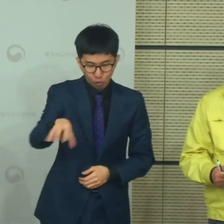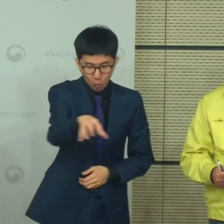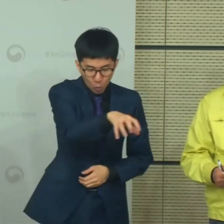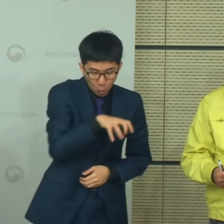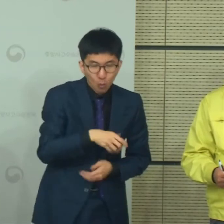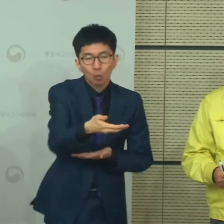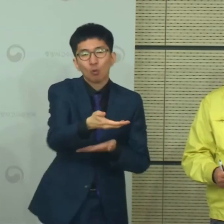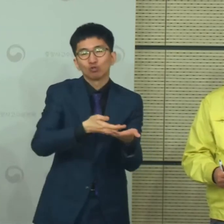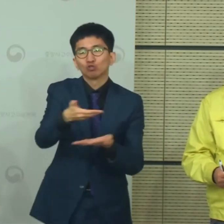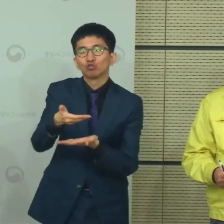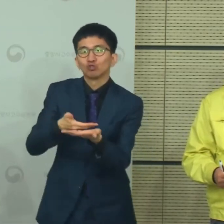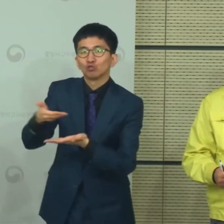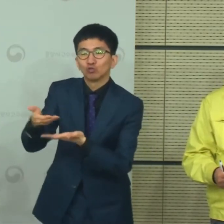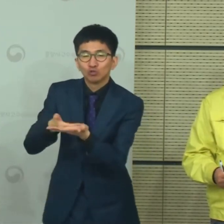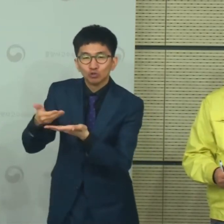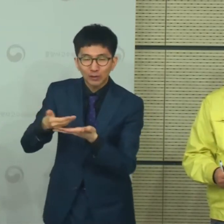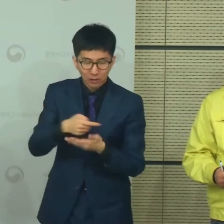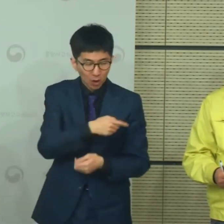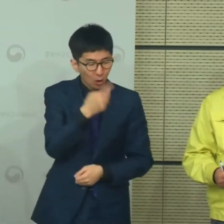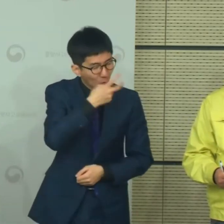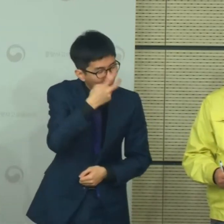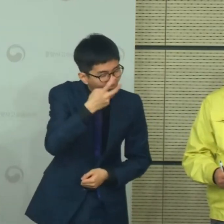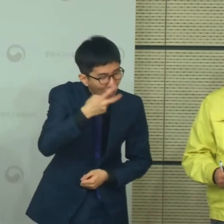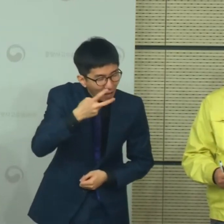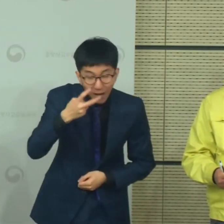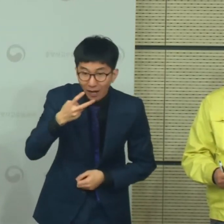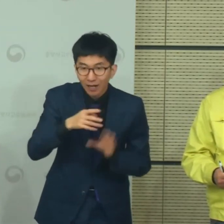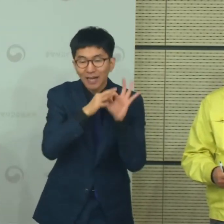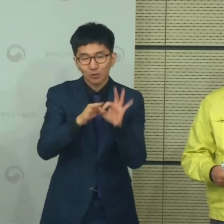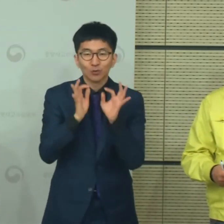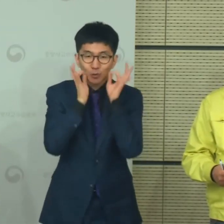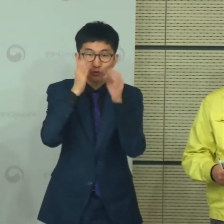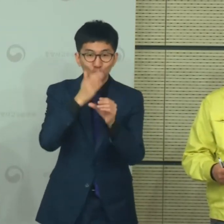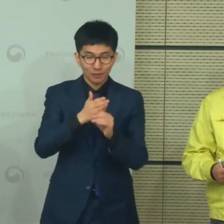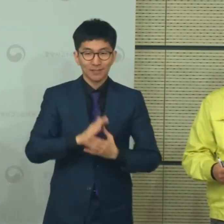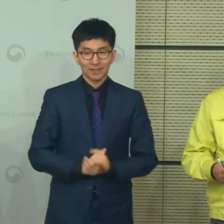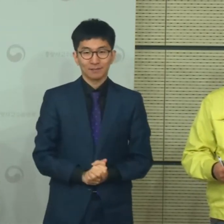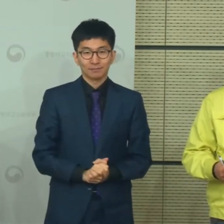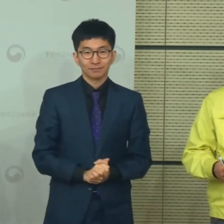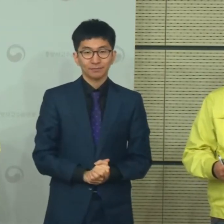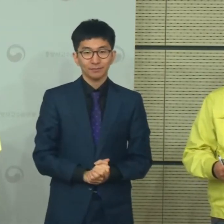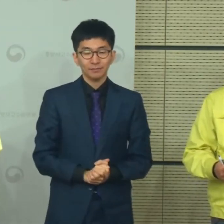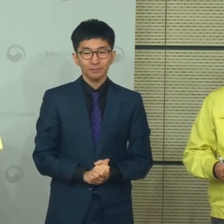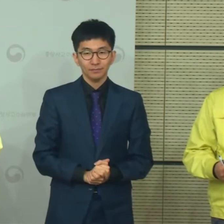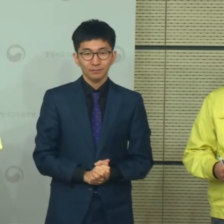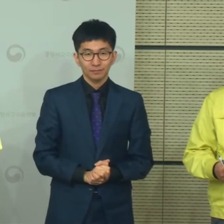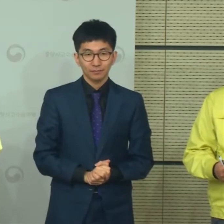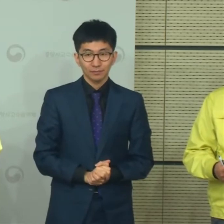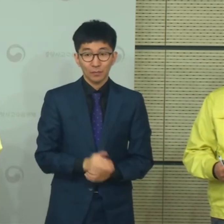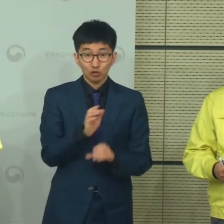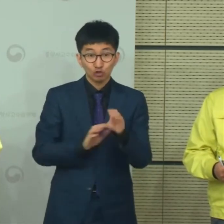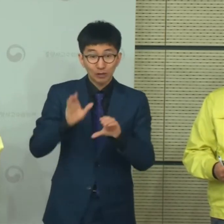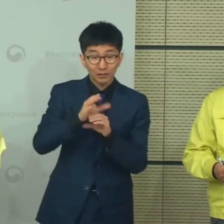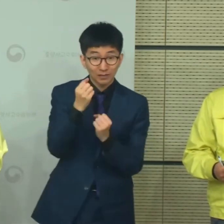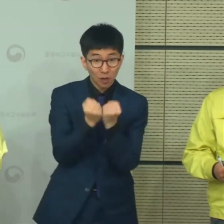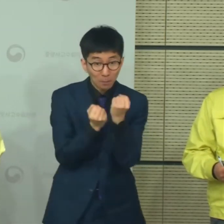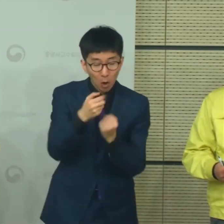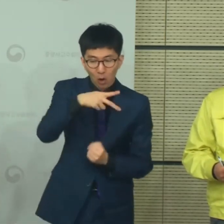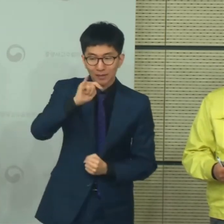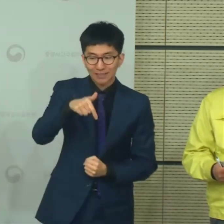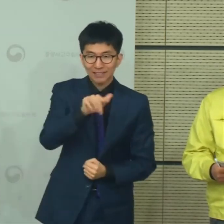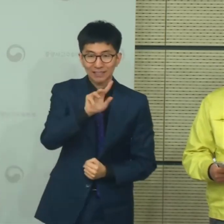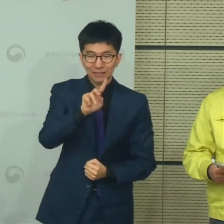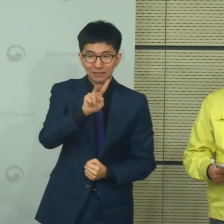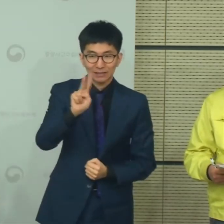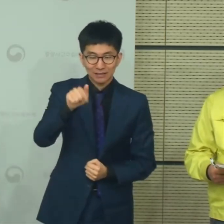등을 통해서 파악하는 조치도 같이 강구하고 있다는 말씀을 드립니다. 그 추가적인 설명 식약처장님이 하시겠습니다.